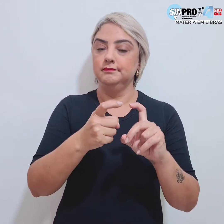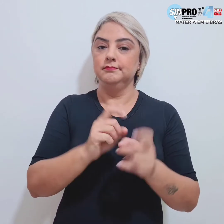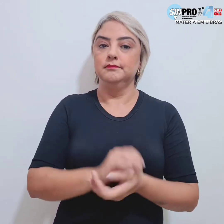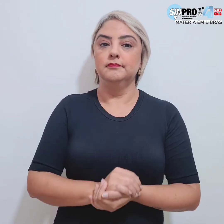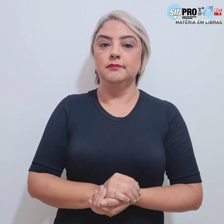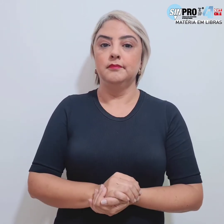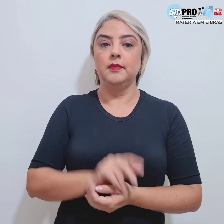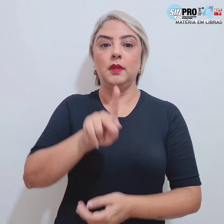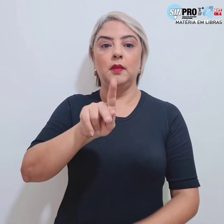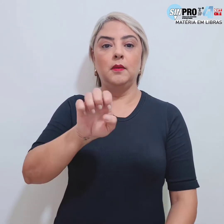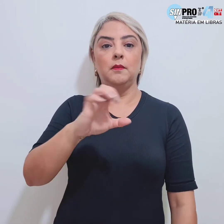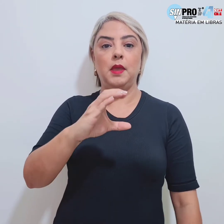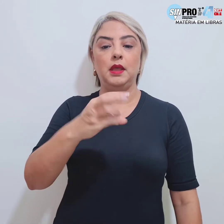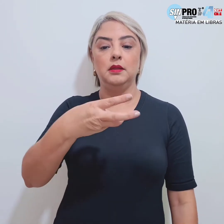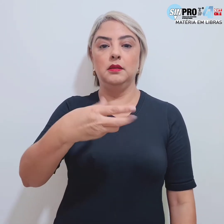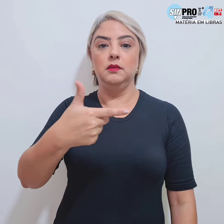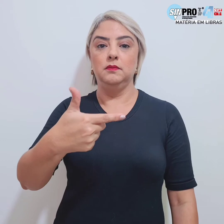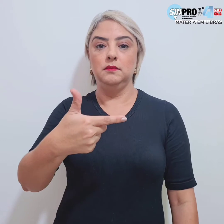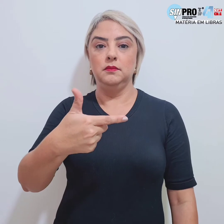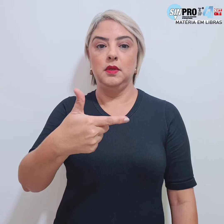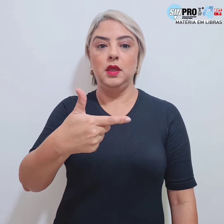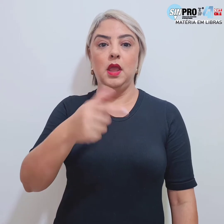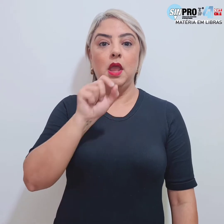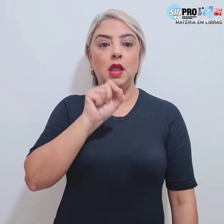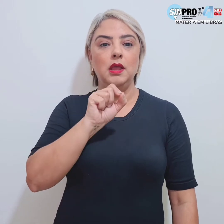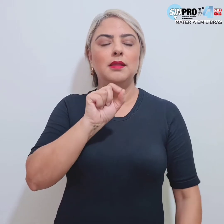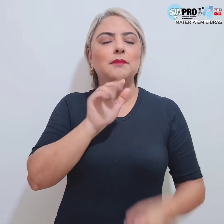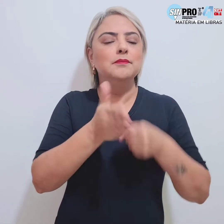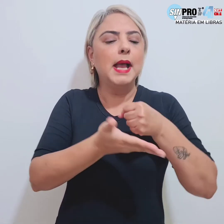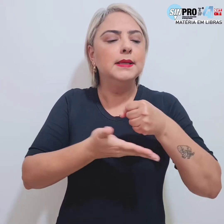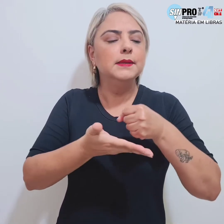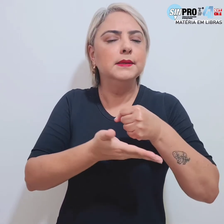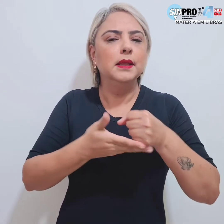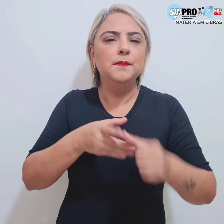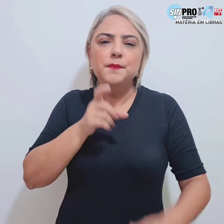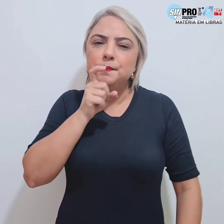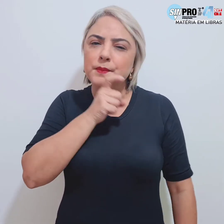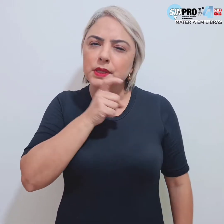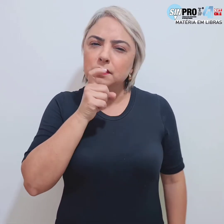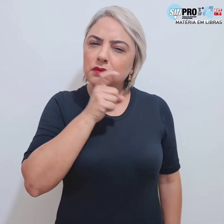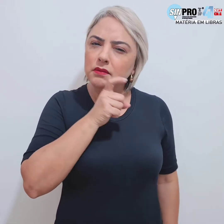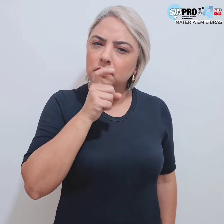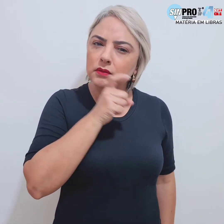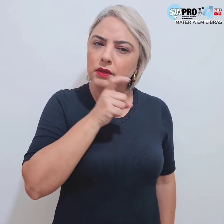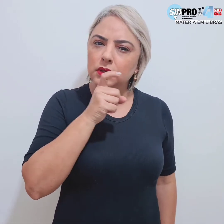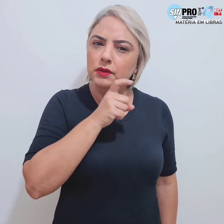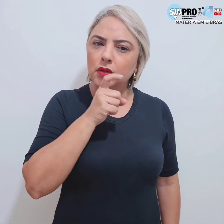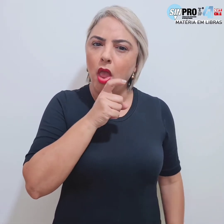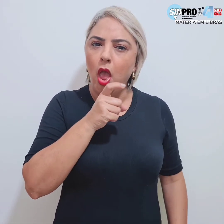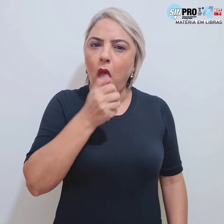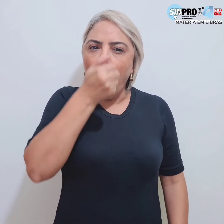PEC 32, pavimentada nas mentiras de inchaço da máquina